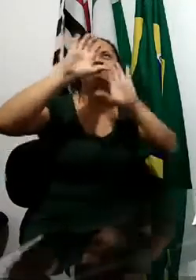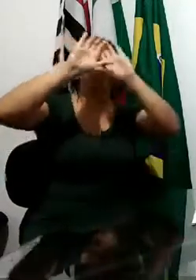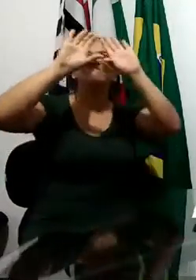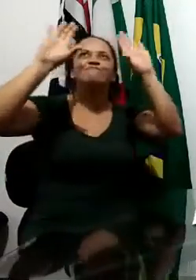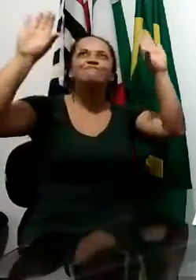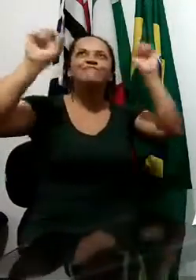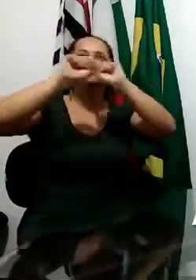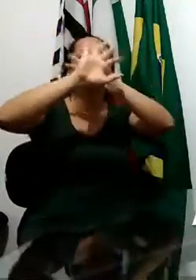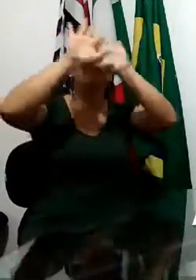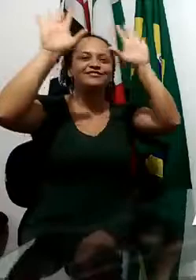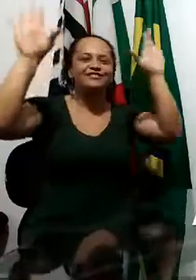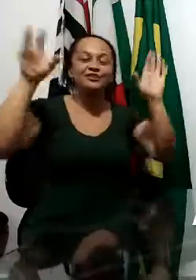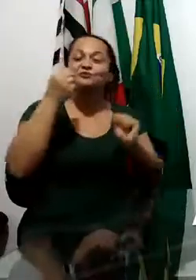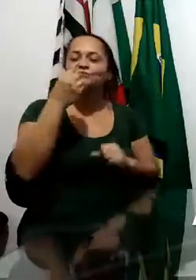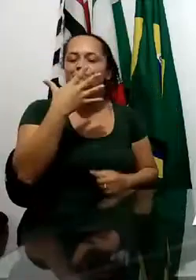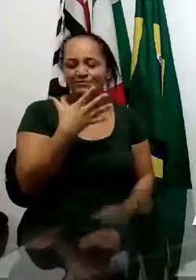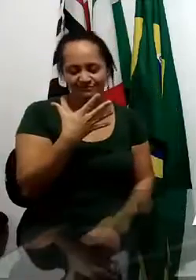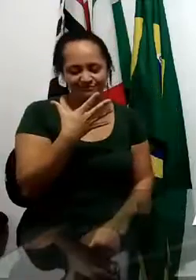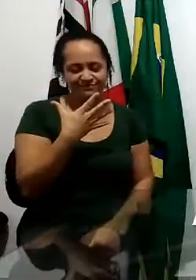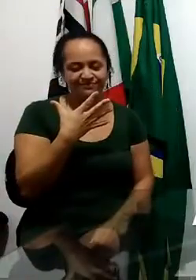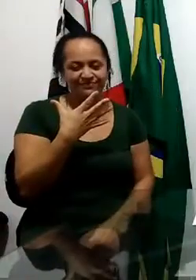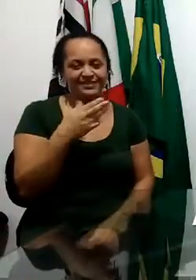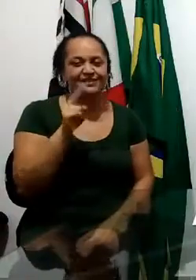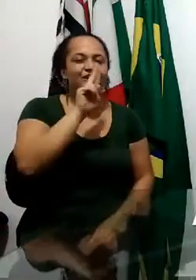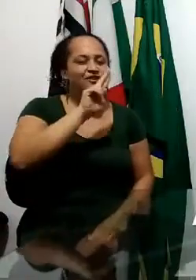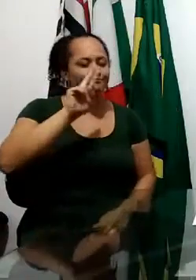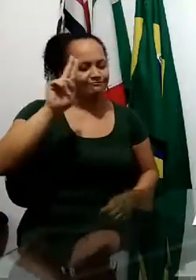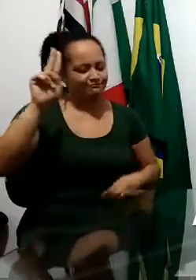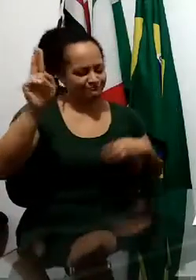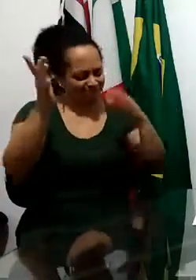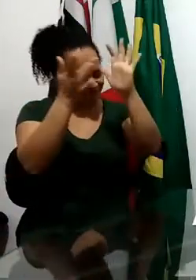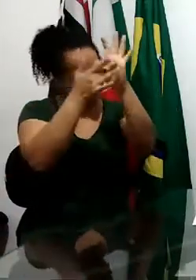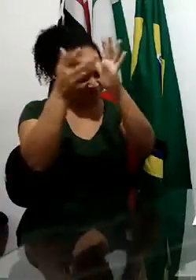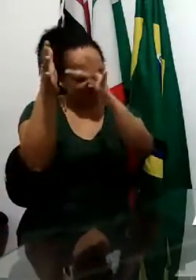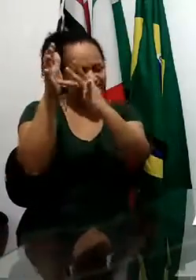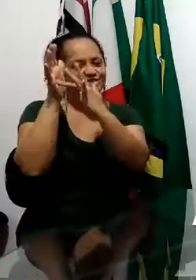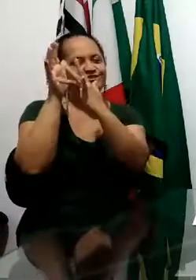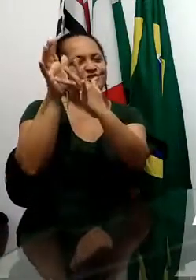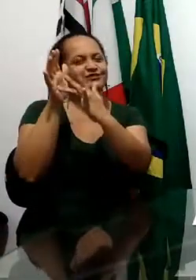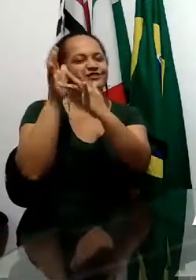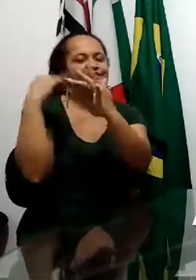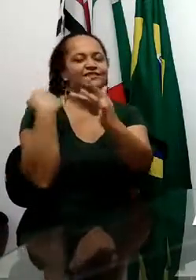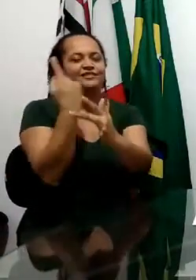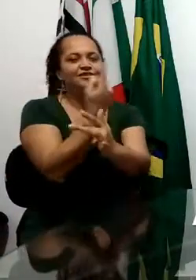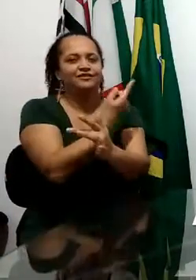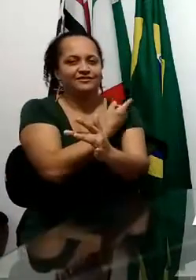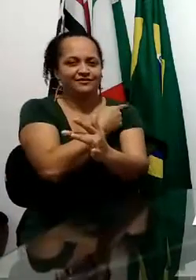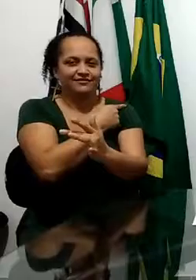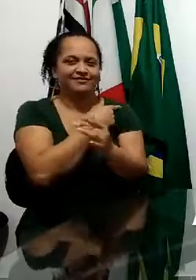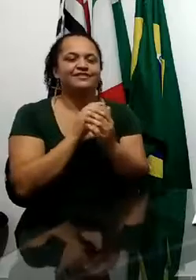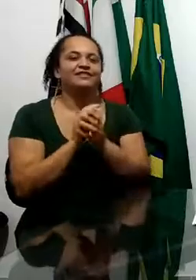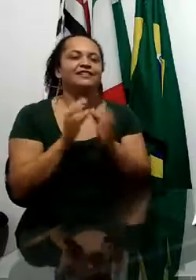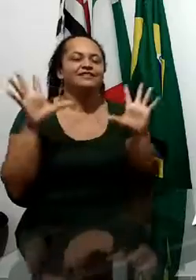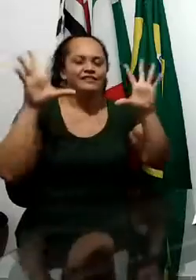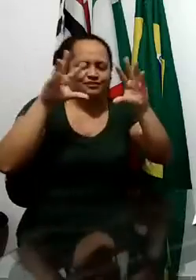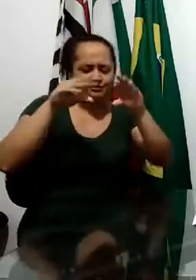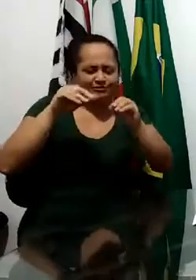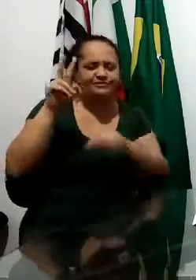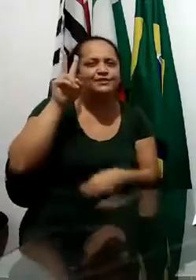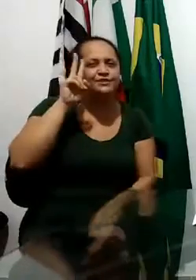Pai glorioso, Pai bendito, em nome do teu amado Filho Jesus, nós nessa noite de